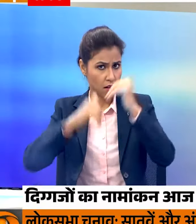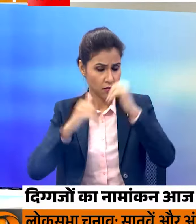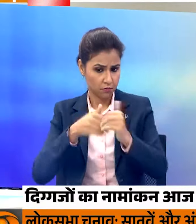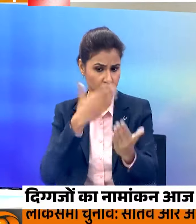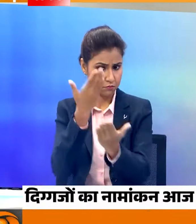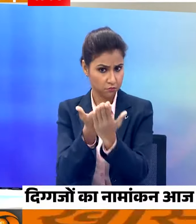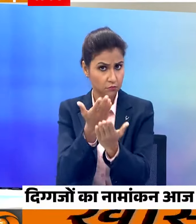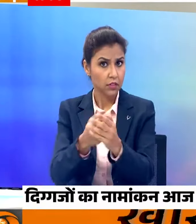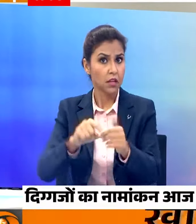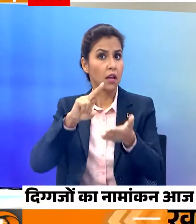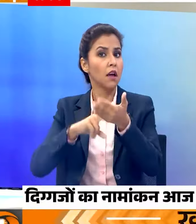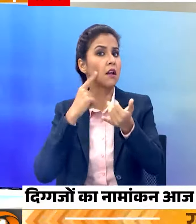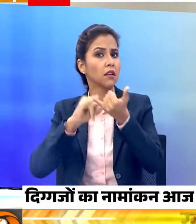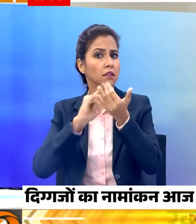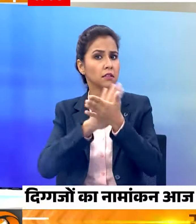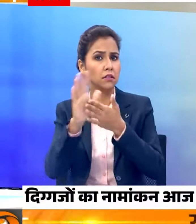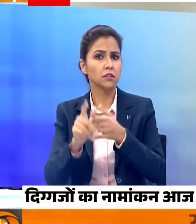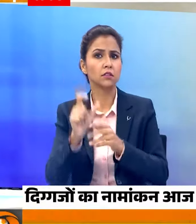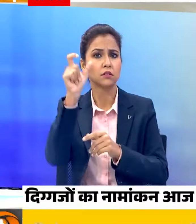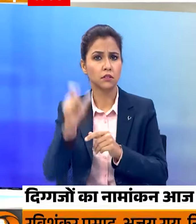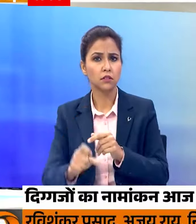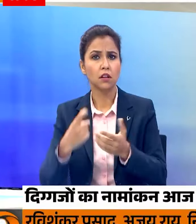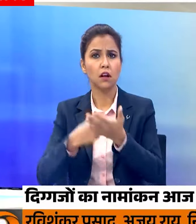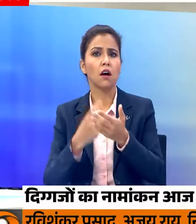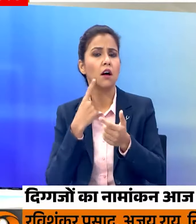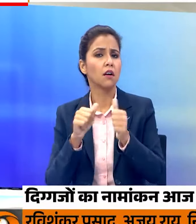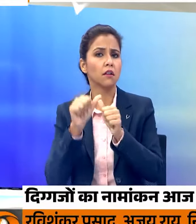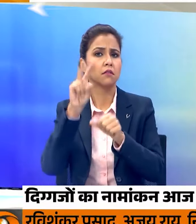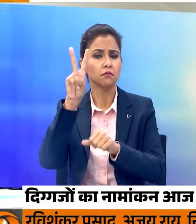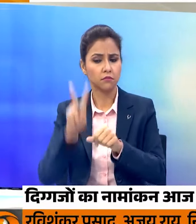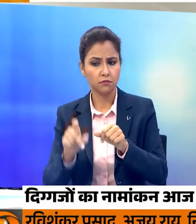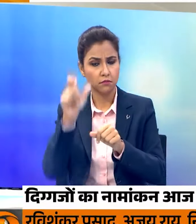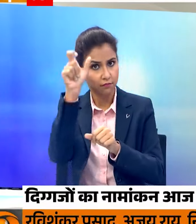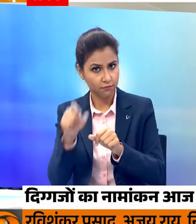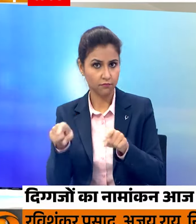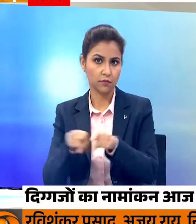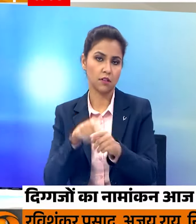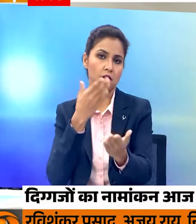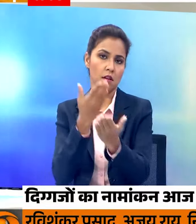निशिकांत दुबे और रवि शंकर रवि का भी नामांकन